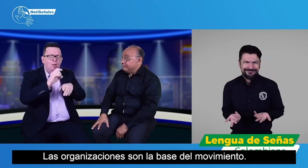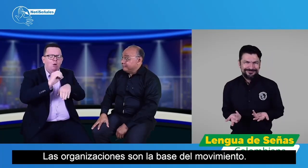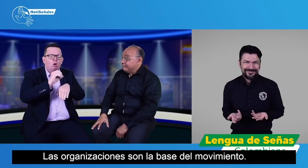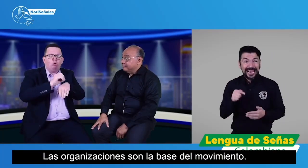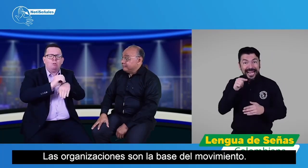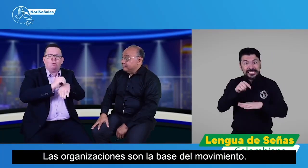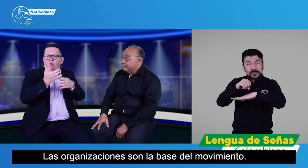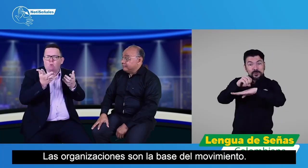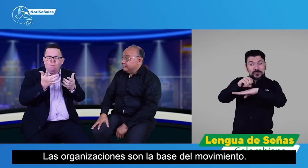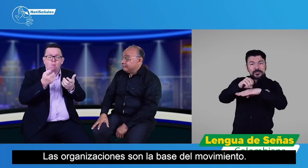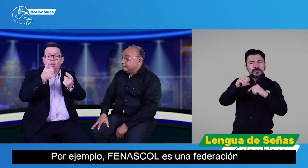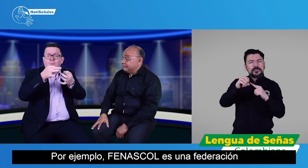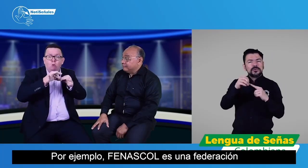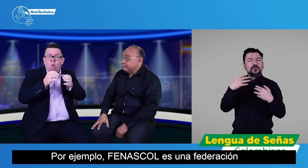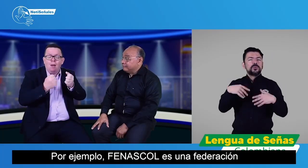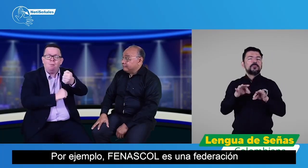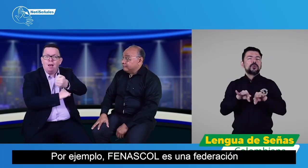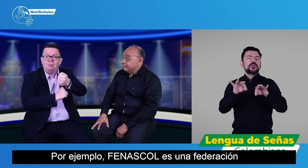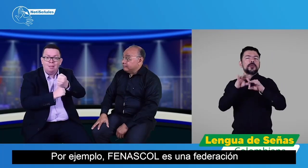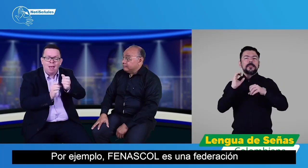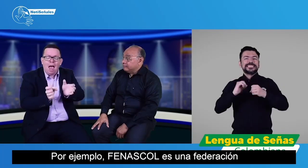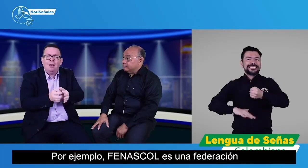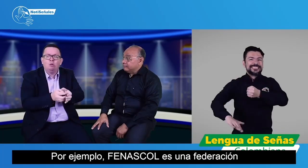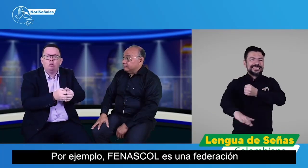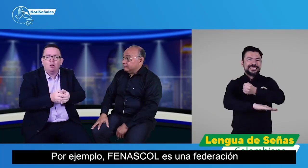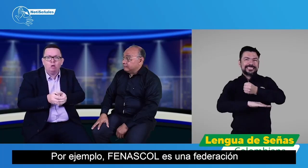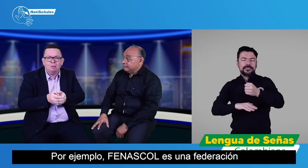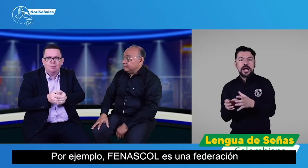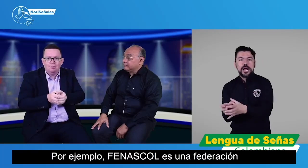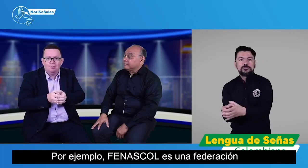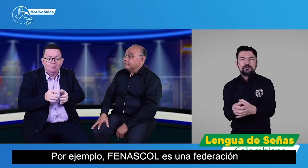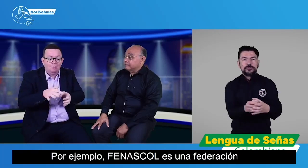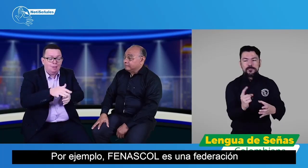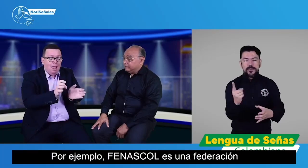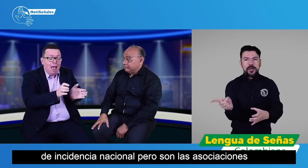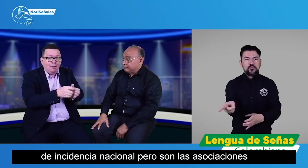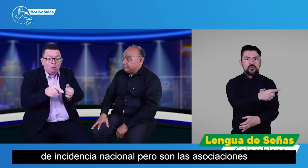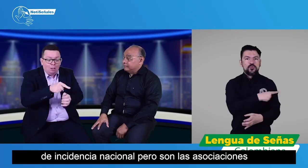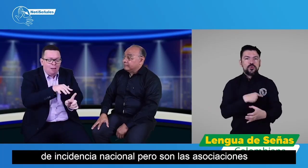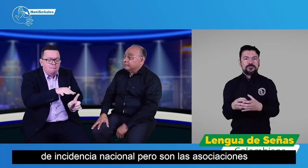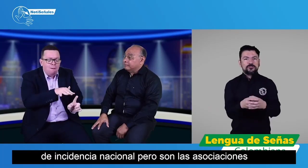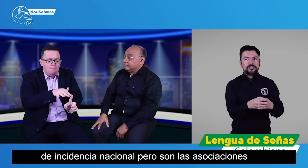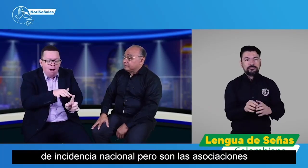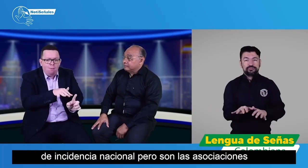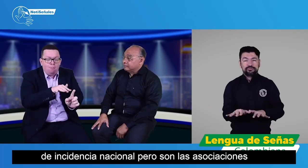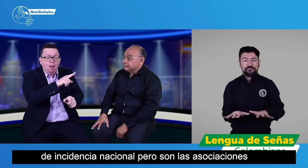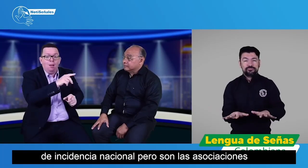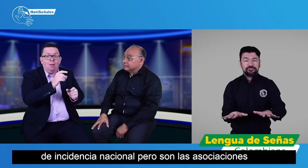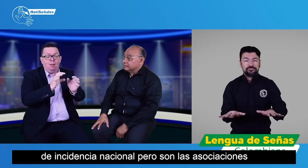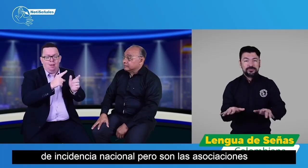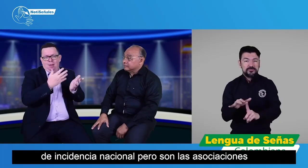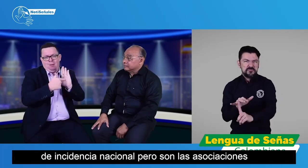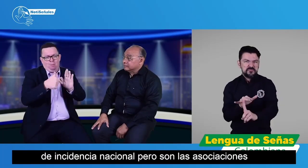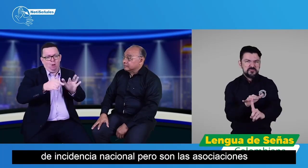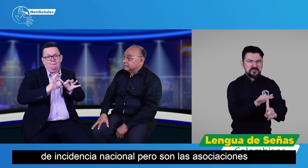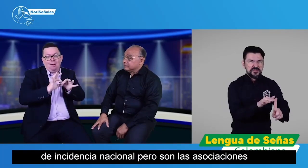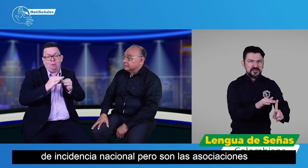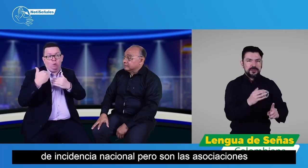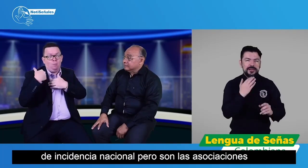base del movimiento. Por ejemplo, Fuenas Col es una federación de incidencia nacional, pero son las asociaciones de